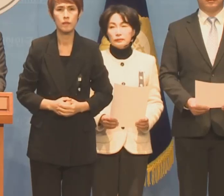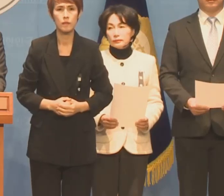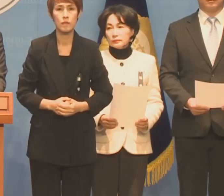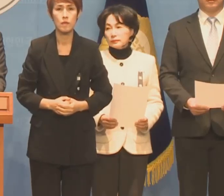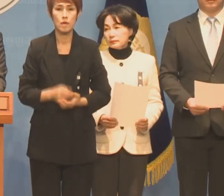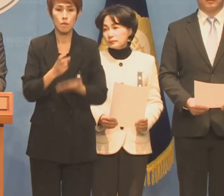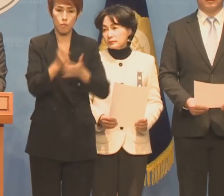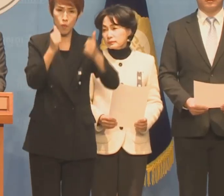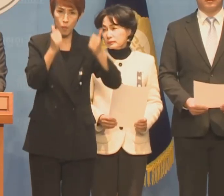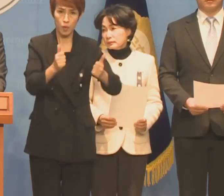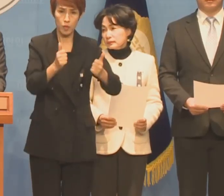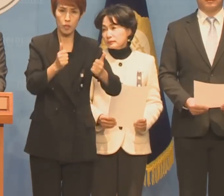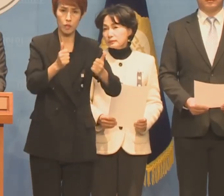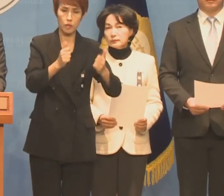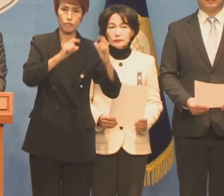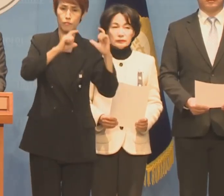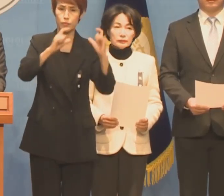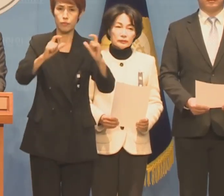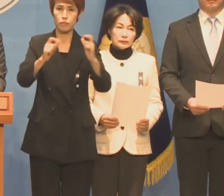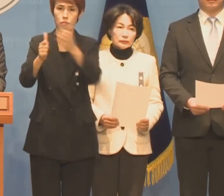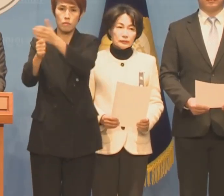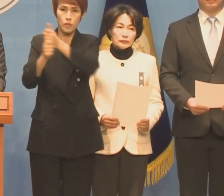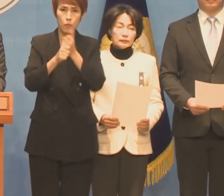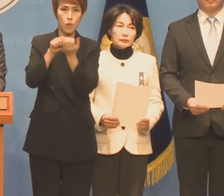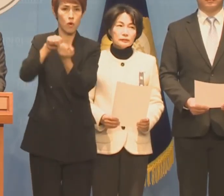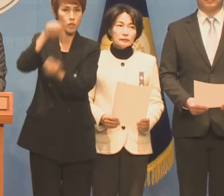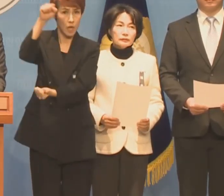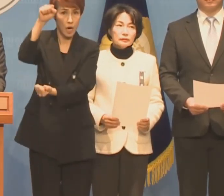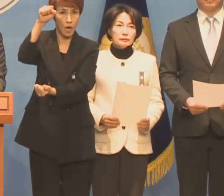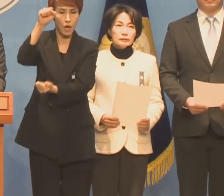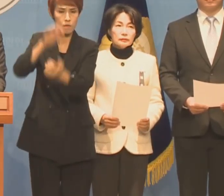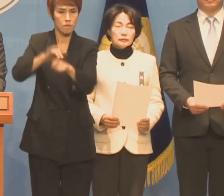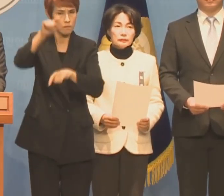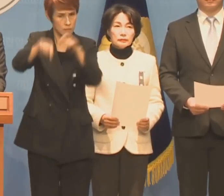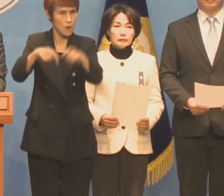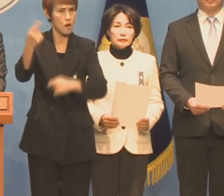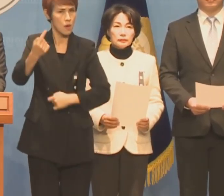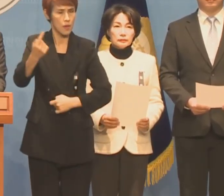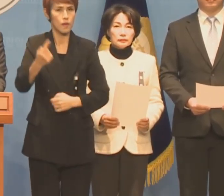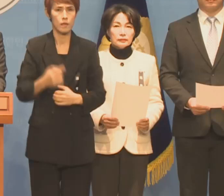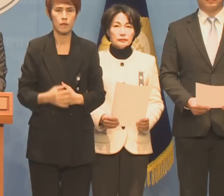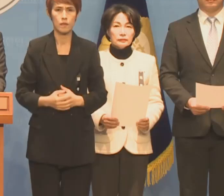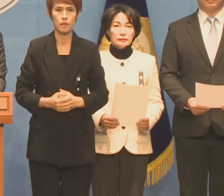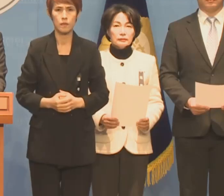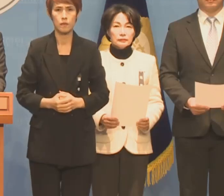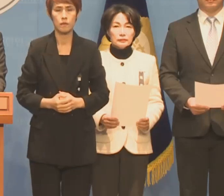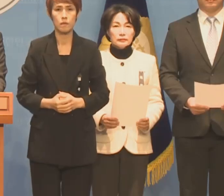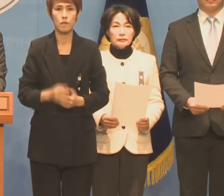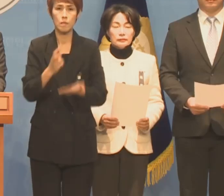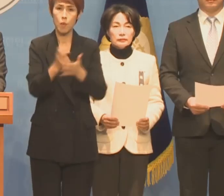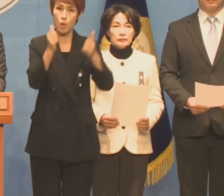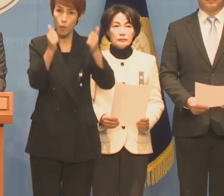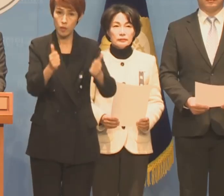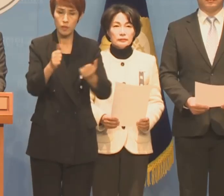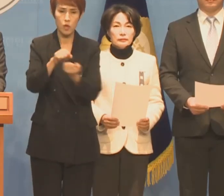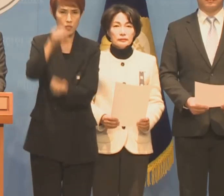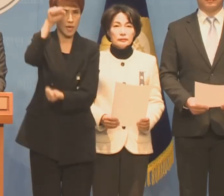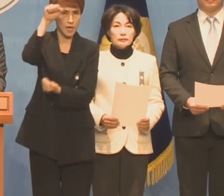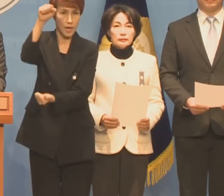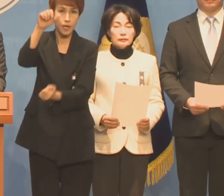법원이 발부한 윤석열 체포영장이 집행을 앞두고 있다. 법원은 영장을